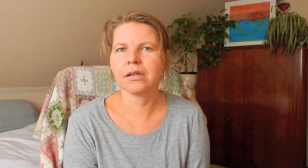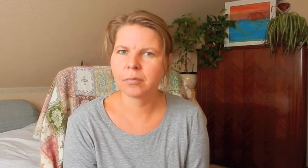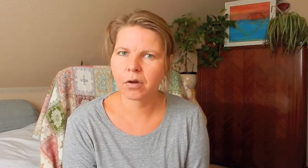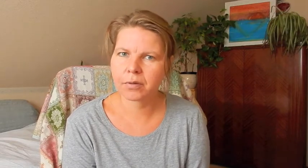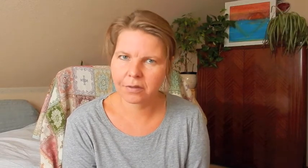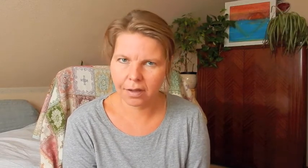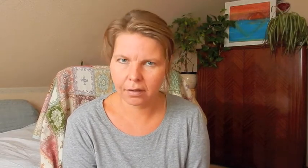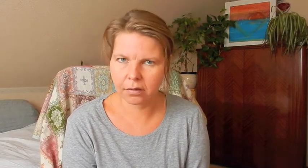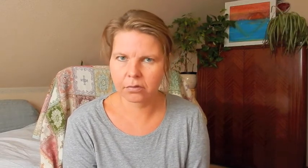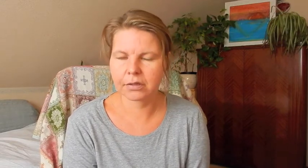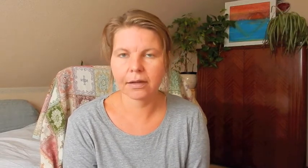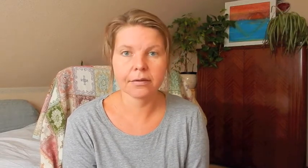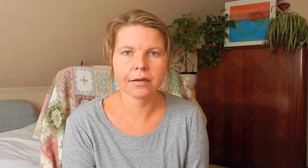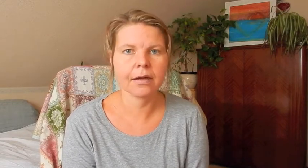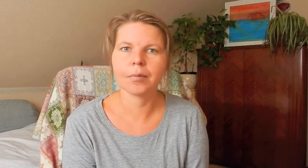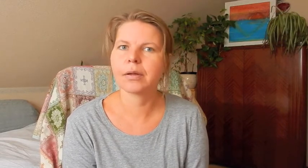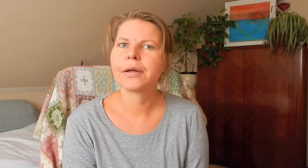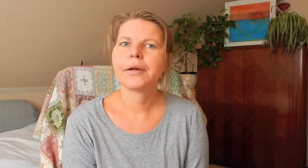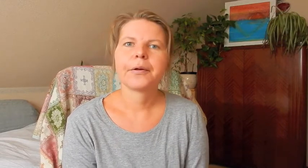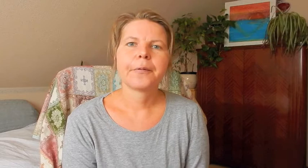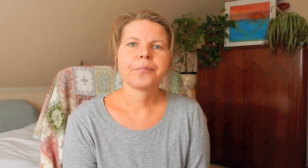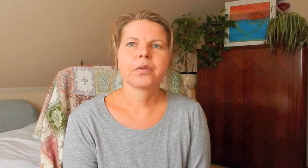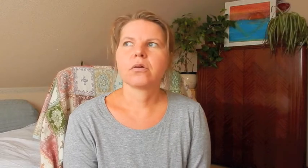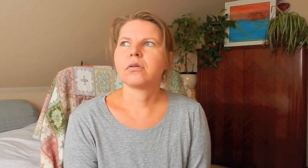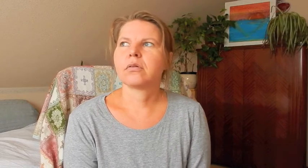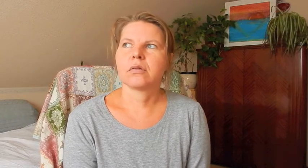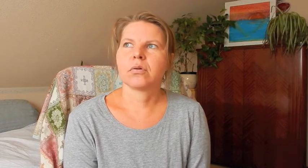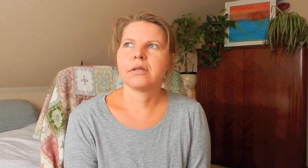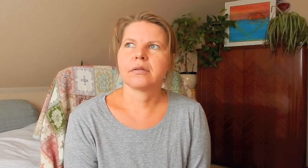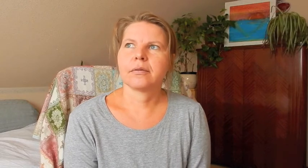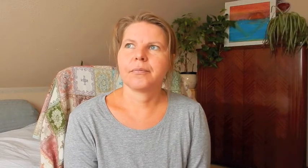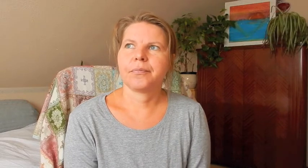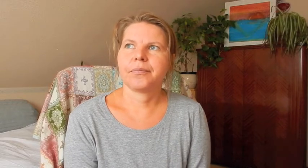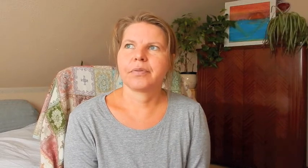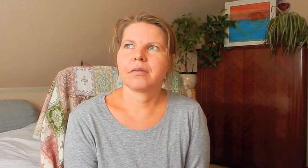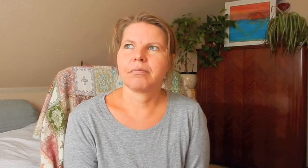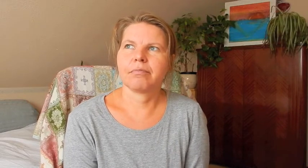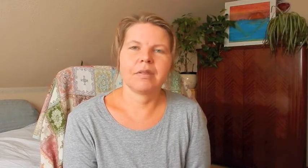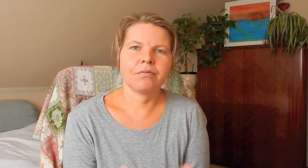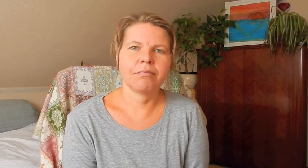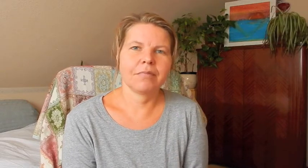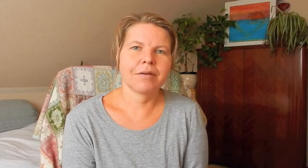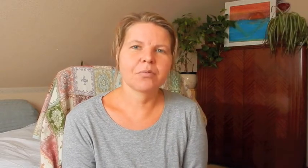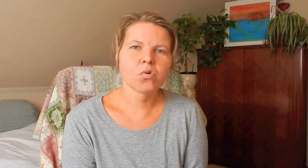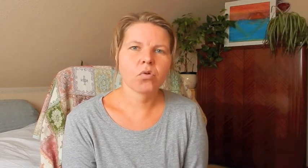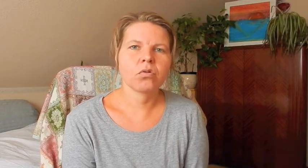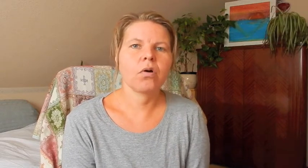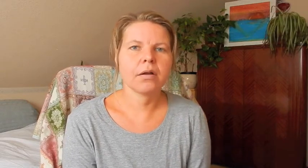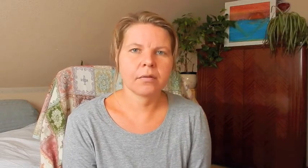lieben Kommentare, durch die Anteilnahme und durch, ich habe so schöne Orte, ich